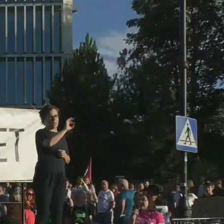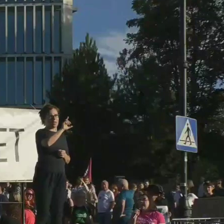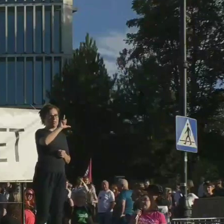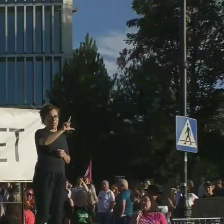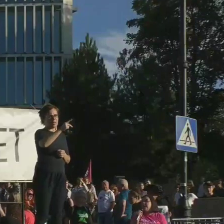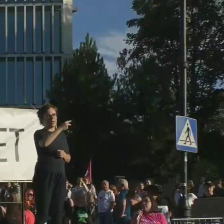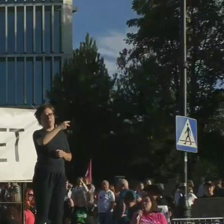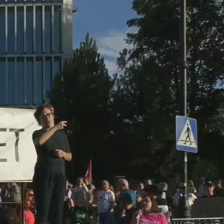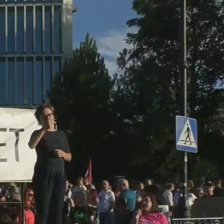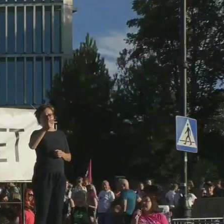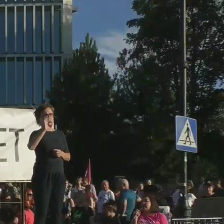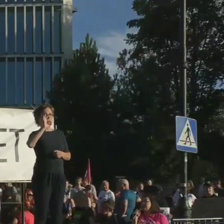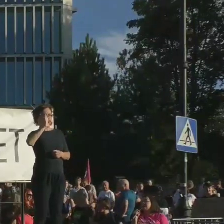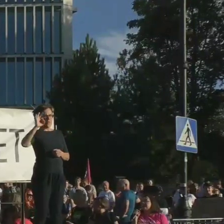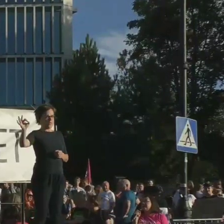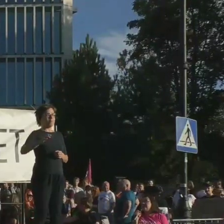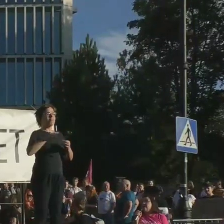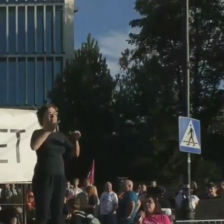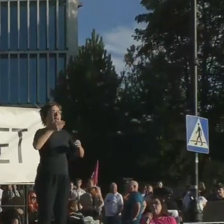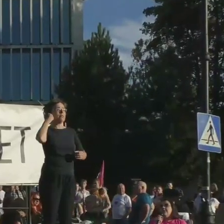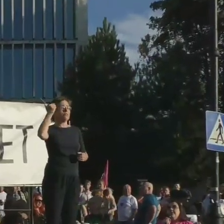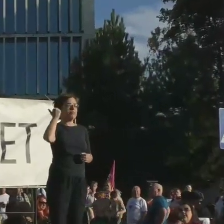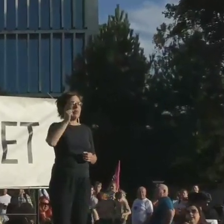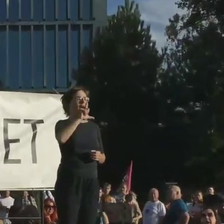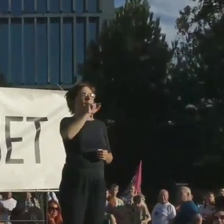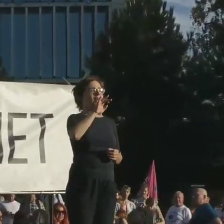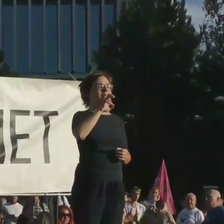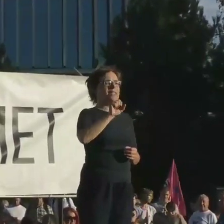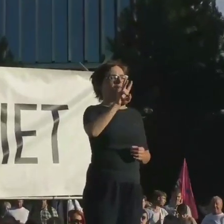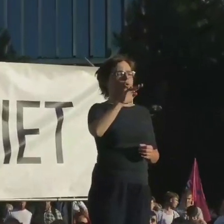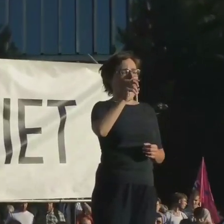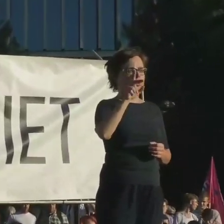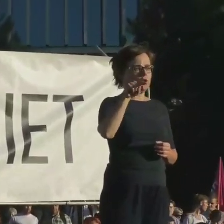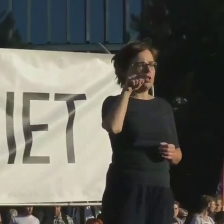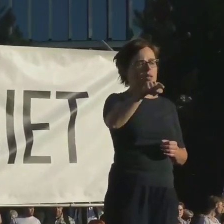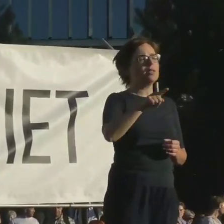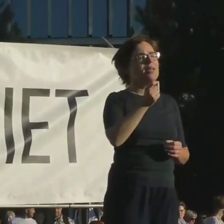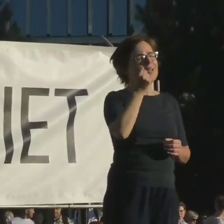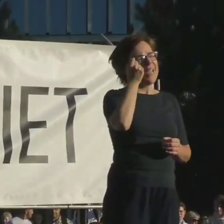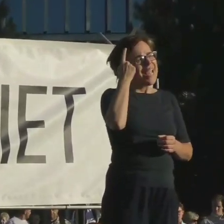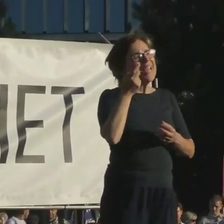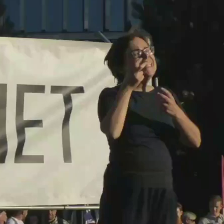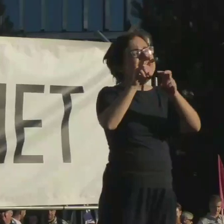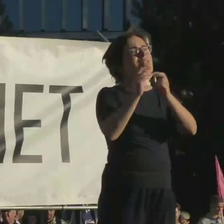A teraz przemówi Patrycja Wójcik z Inicjatywy Wschód.